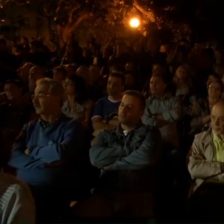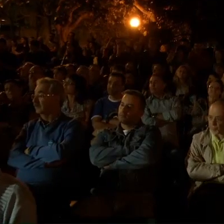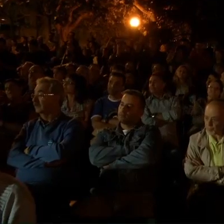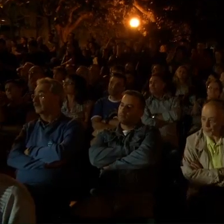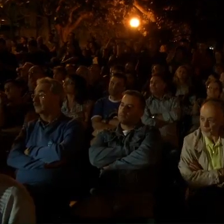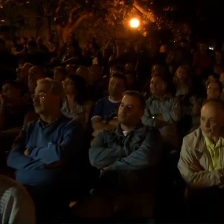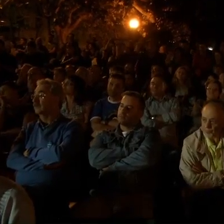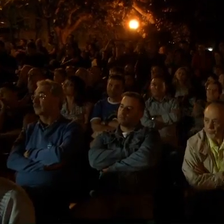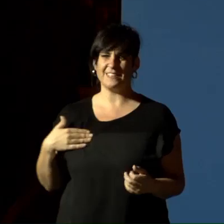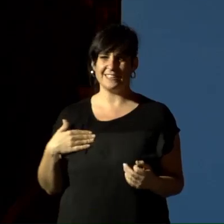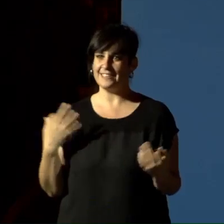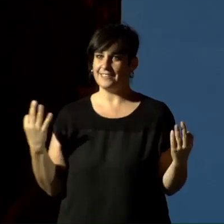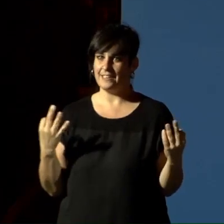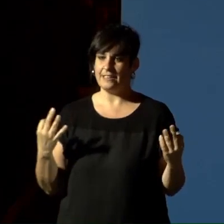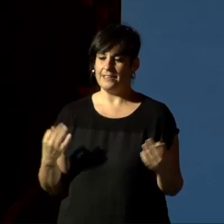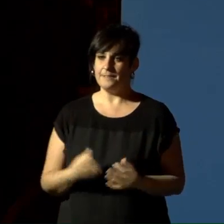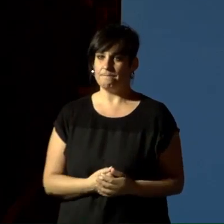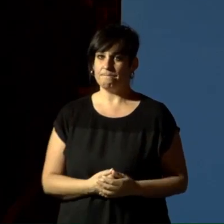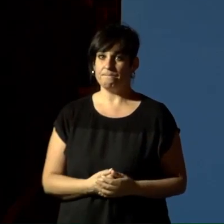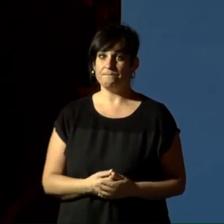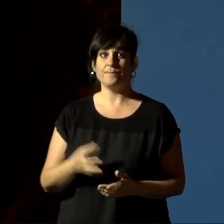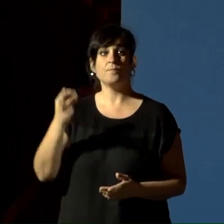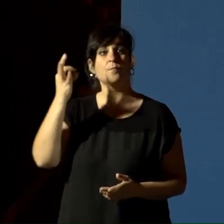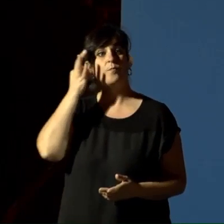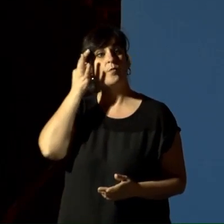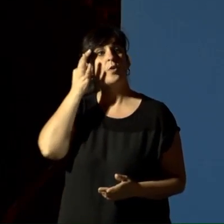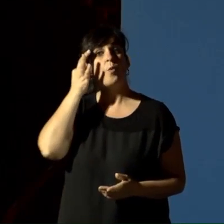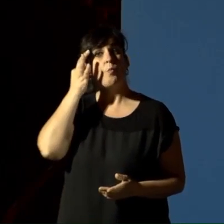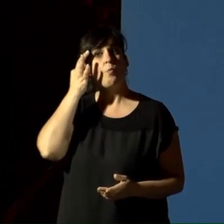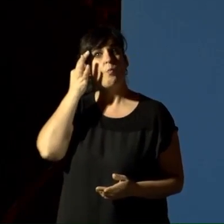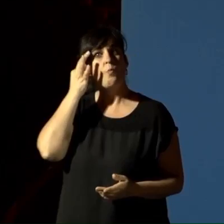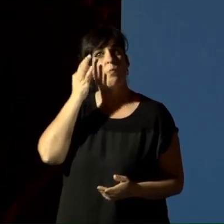Quero lle dar especialmente as gracias ás mulleres que ten dado o paso,